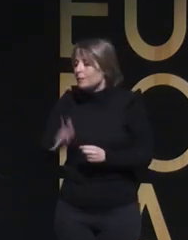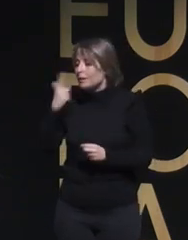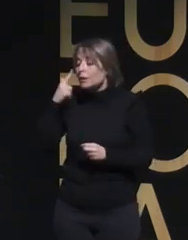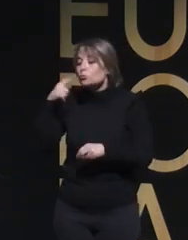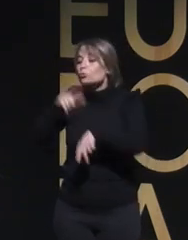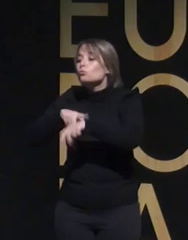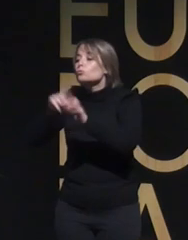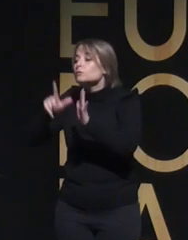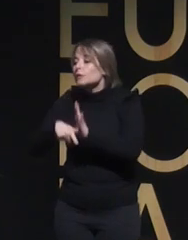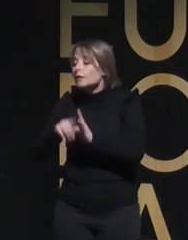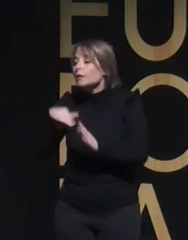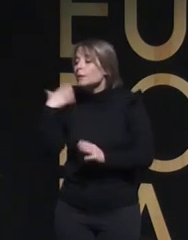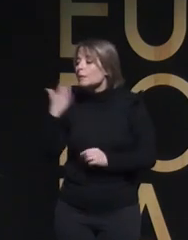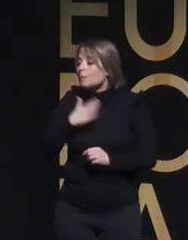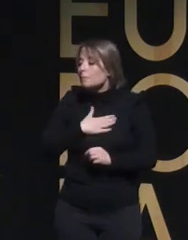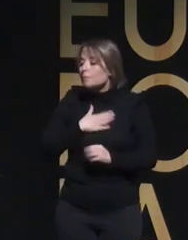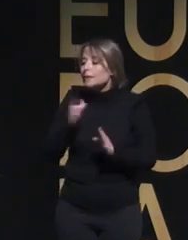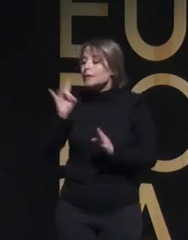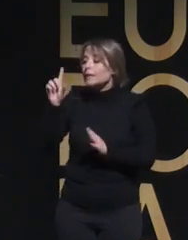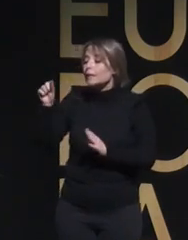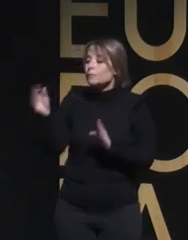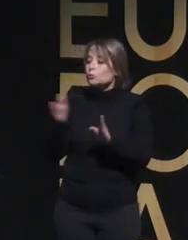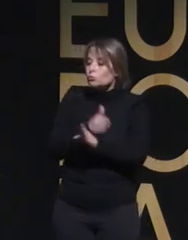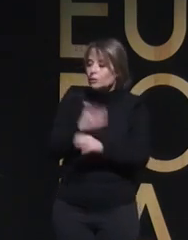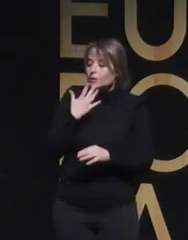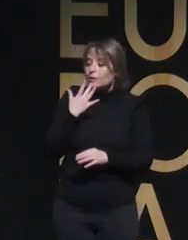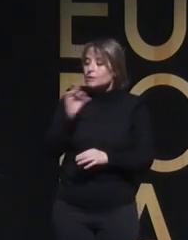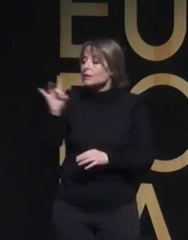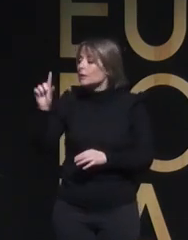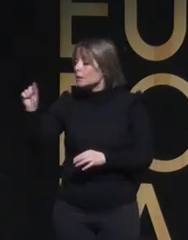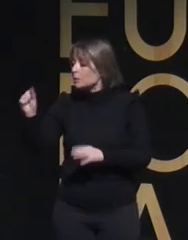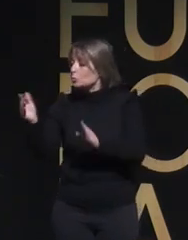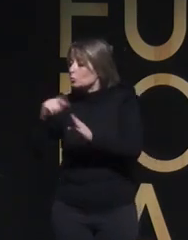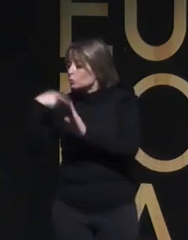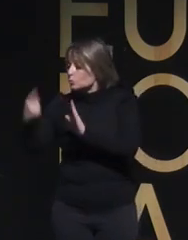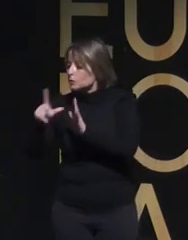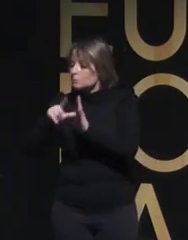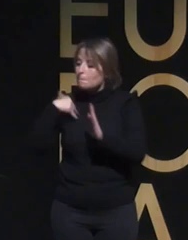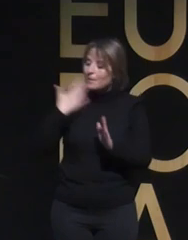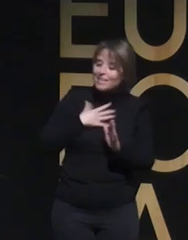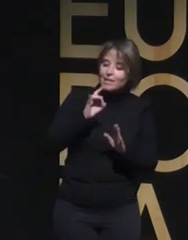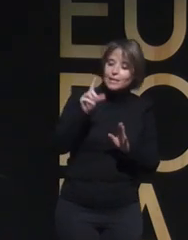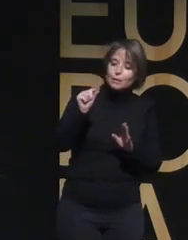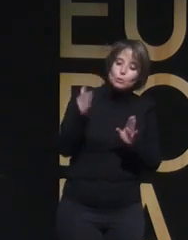llegado tarde, mañana vuelves un cuarto de hora antes. Si has llegado tarde un cuarto de hora, mañana un cuarto de hora antes a casa, ¿no?